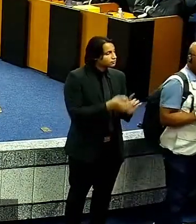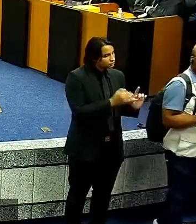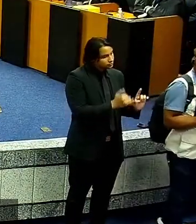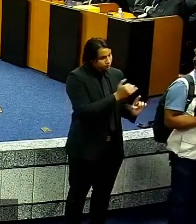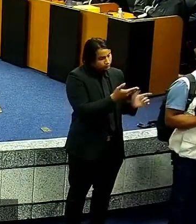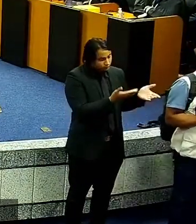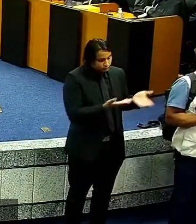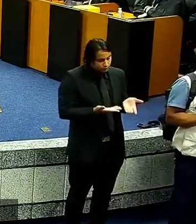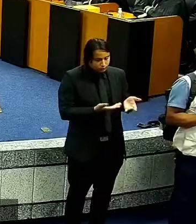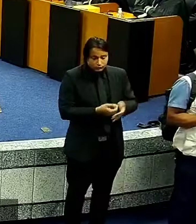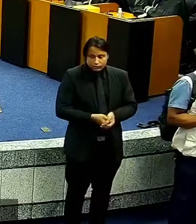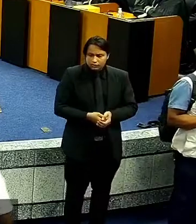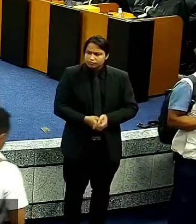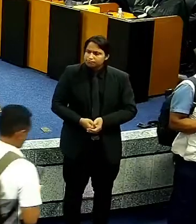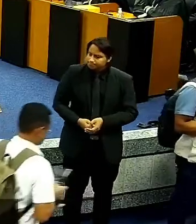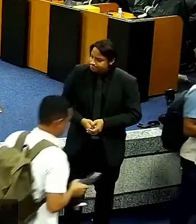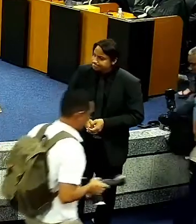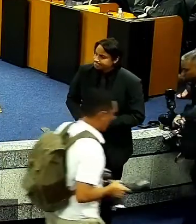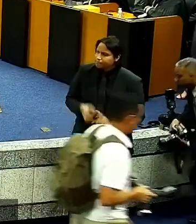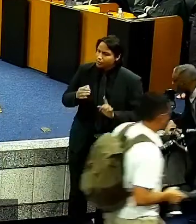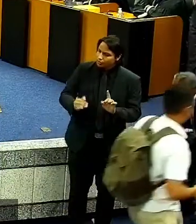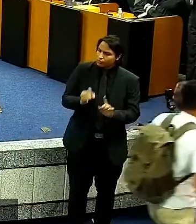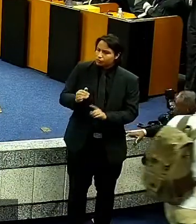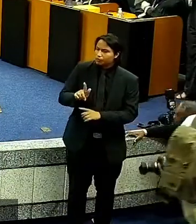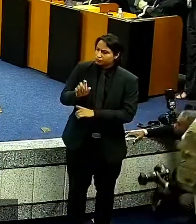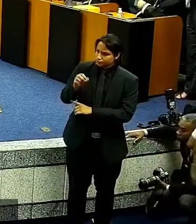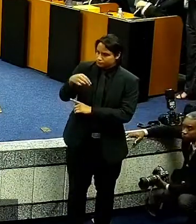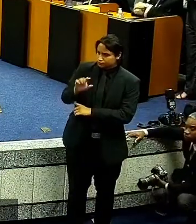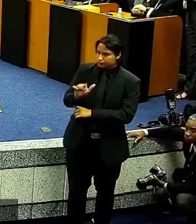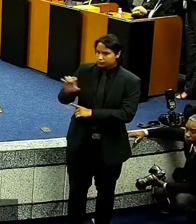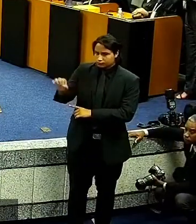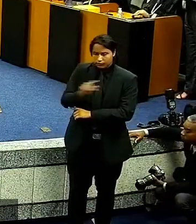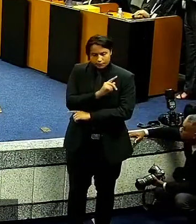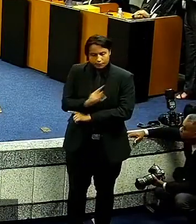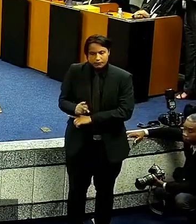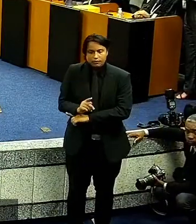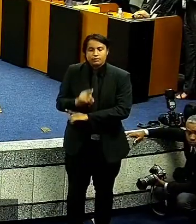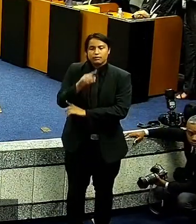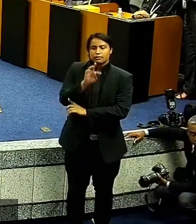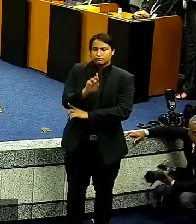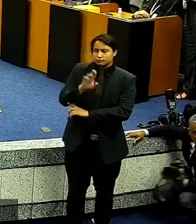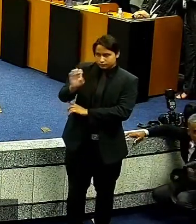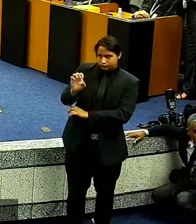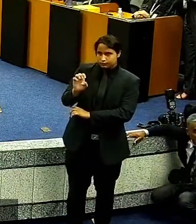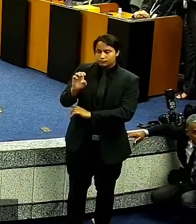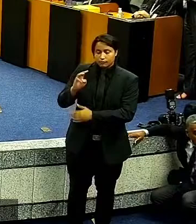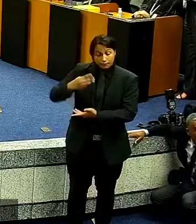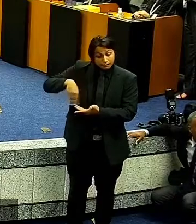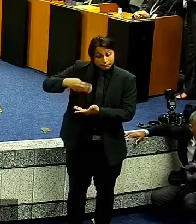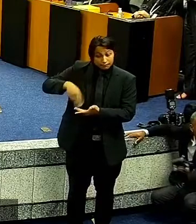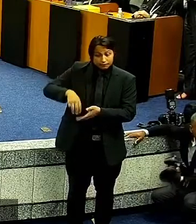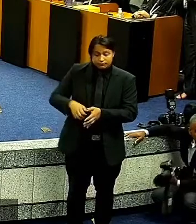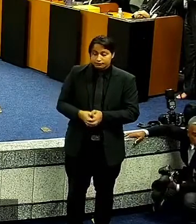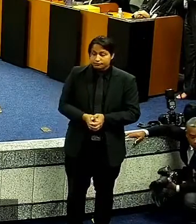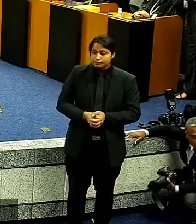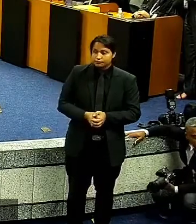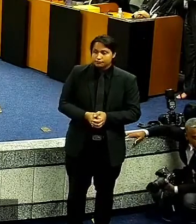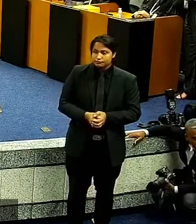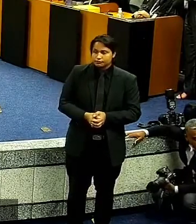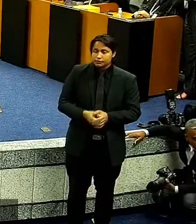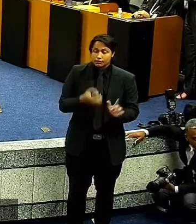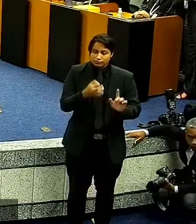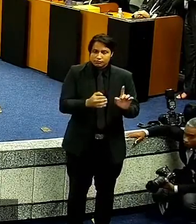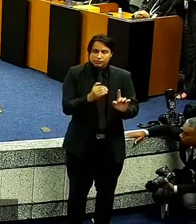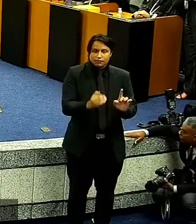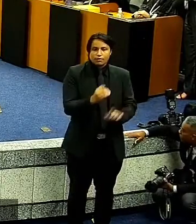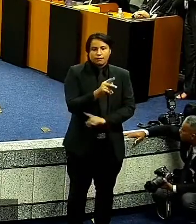Desembargador gonalo presidente do Tribunal Regional do Marão embargador